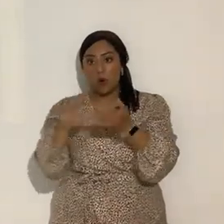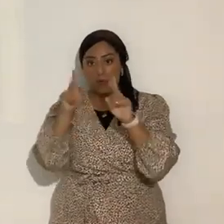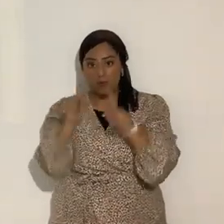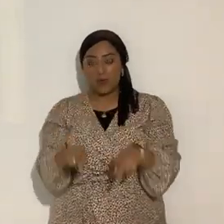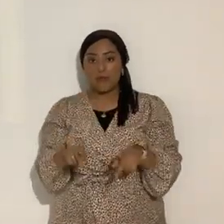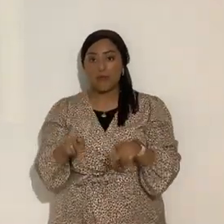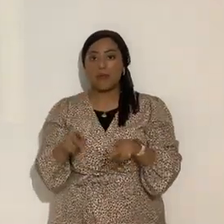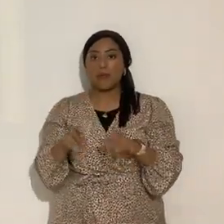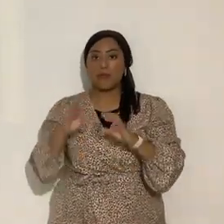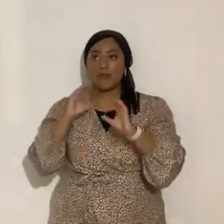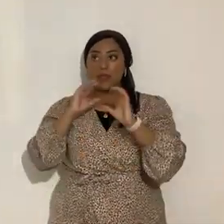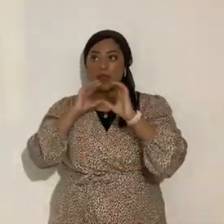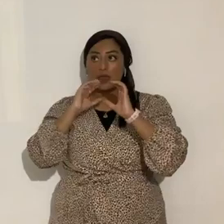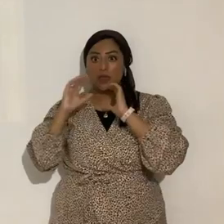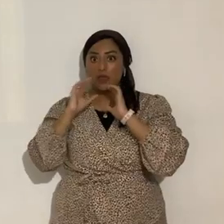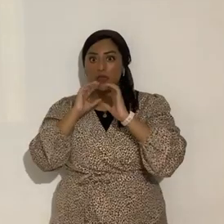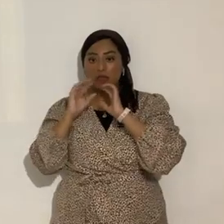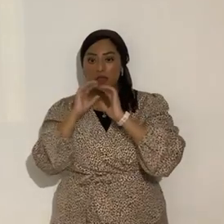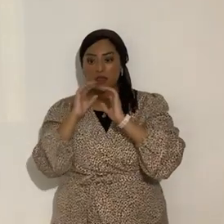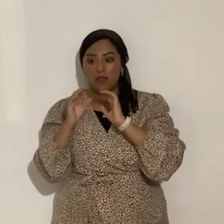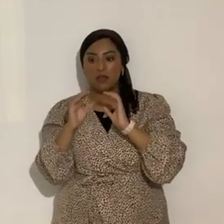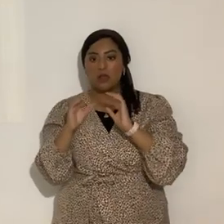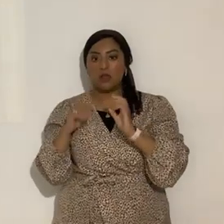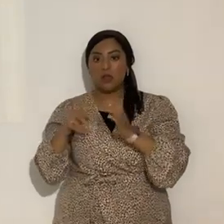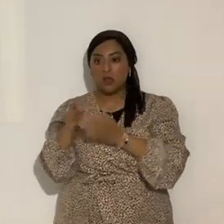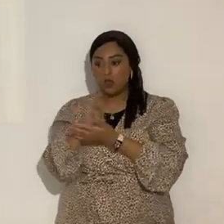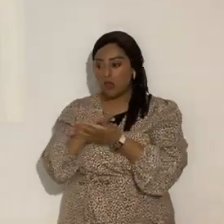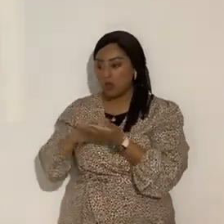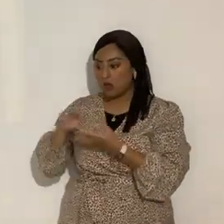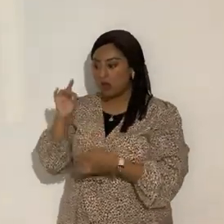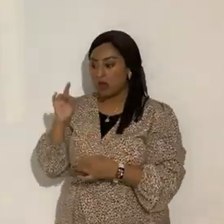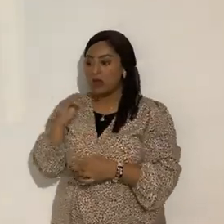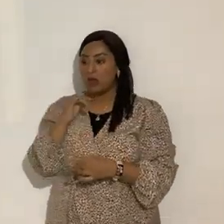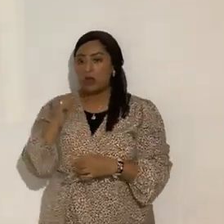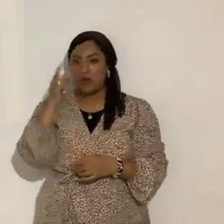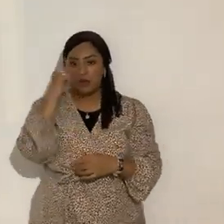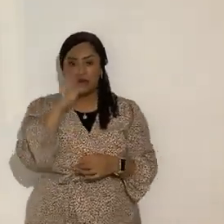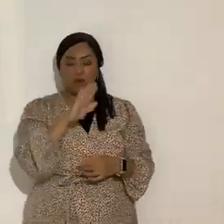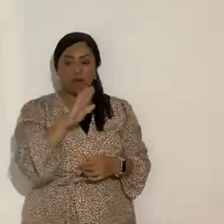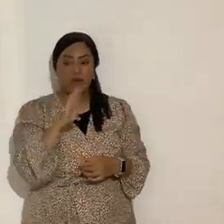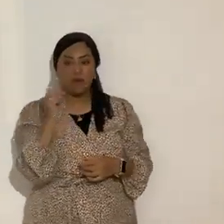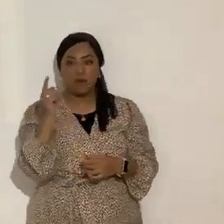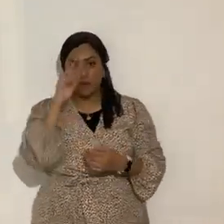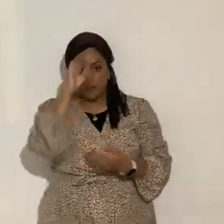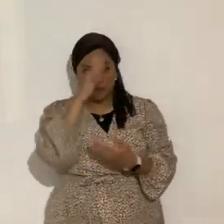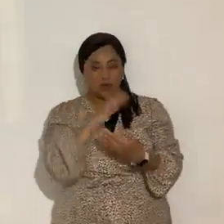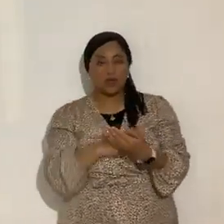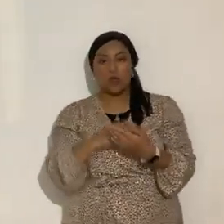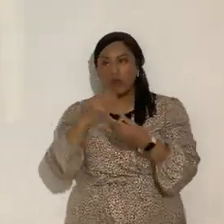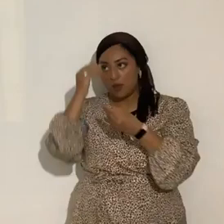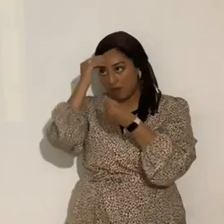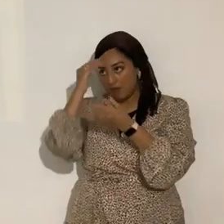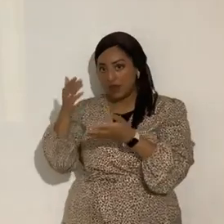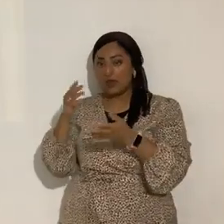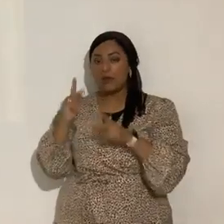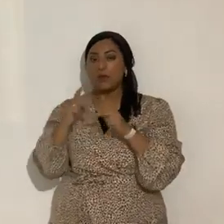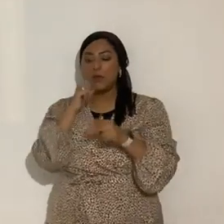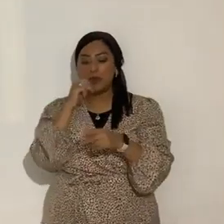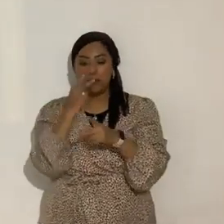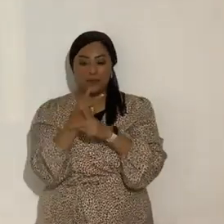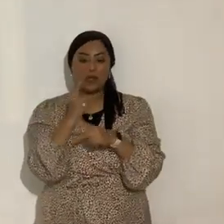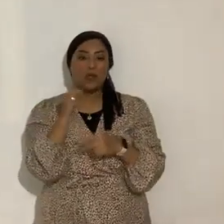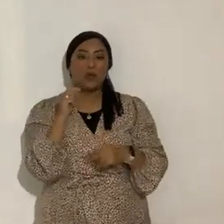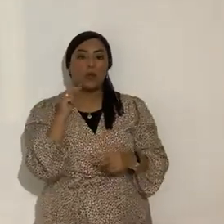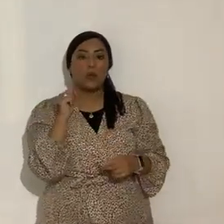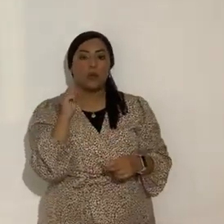La comunicación del Ruach HaKodesh es para sus hijos, para los obedientes, para los que guardan Torah, los que